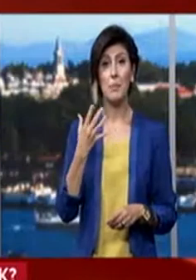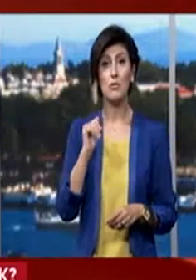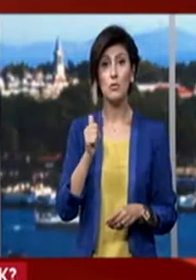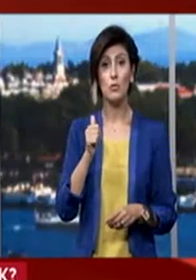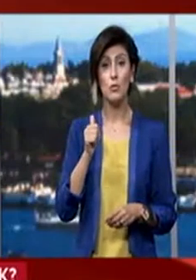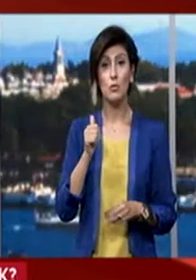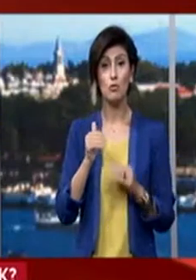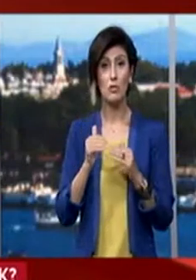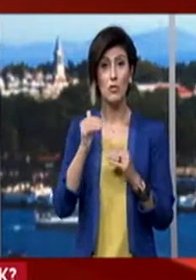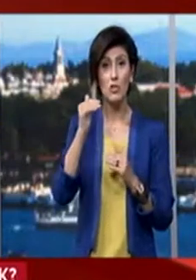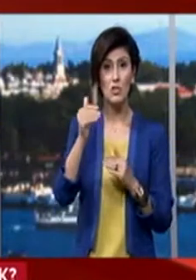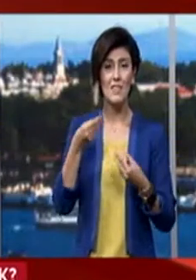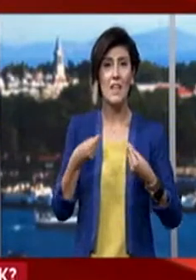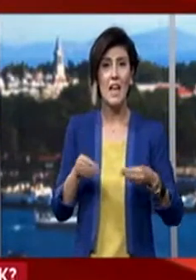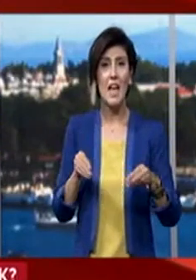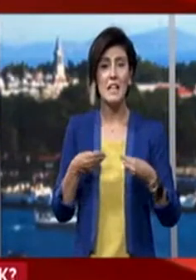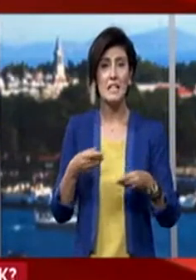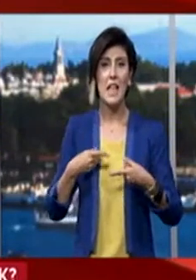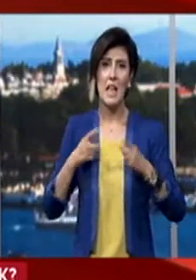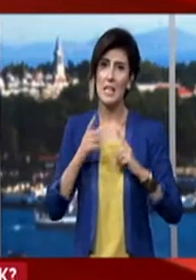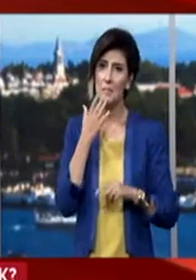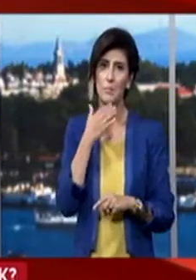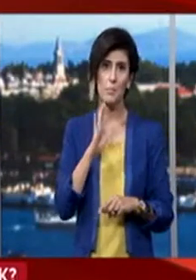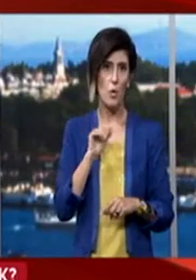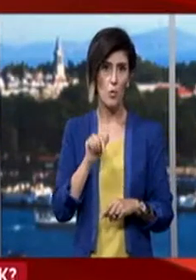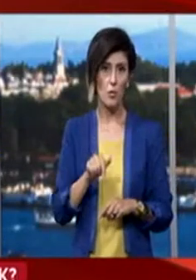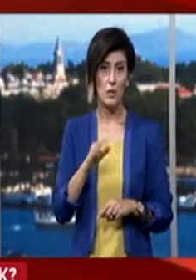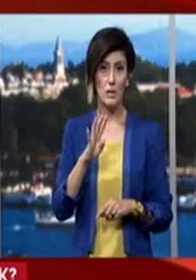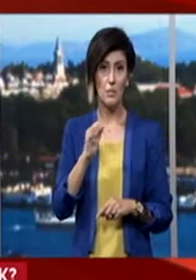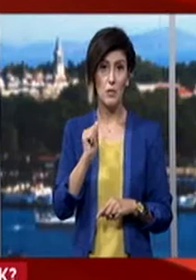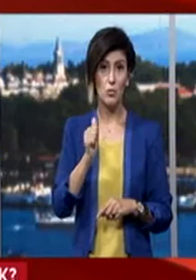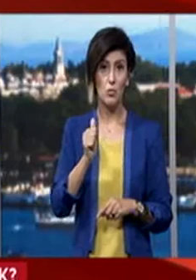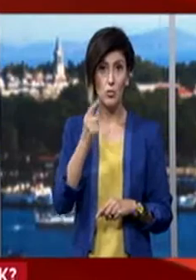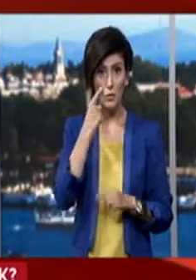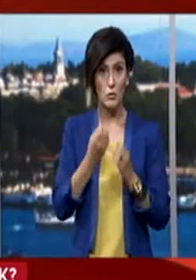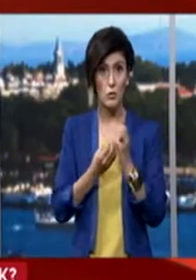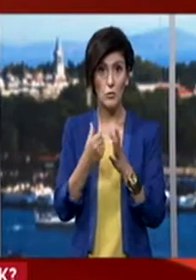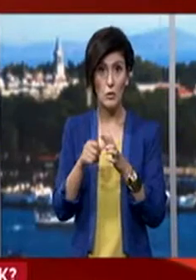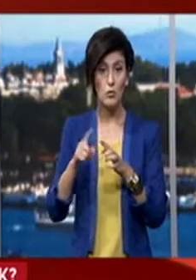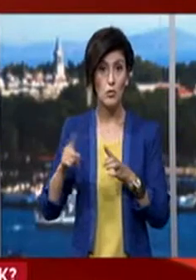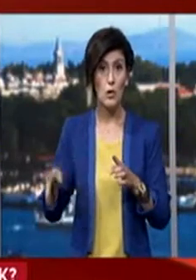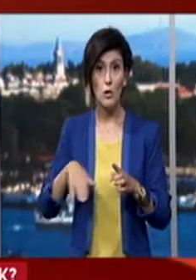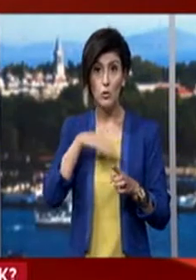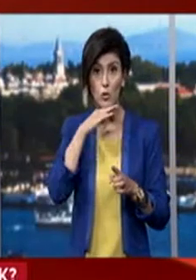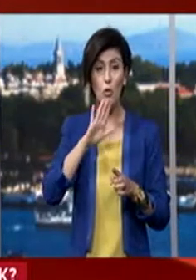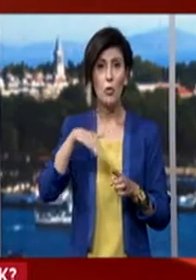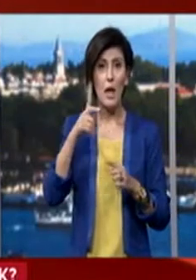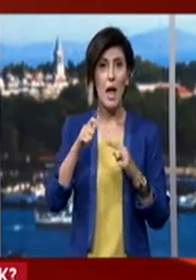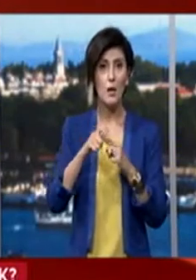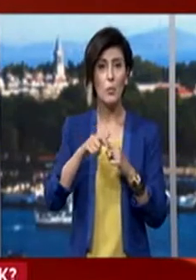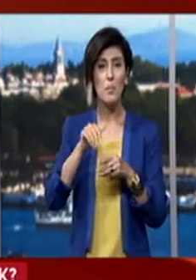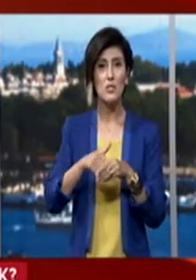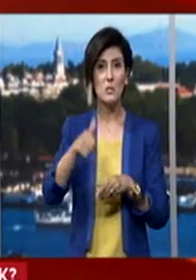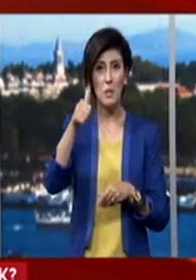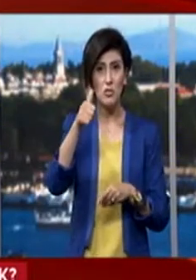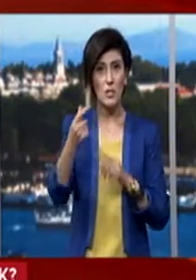taşan bir esnetme yetkim yok. 45 günlük hükümeti kurma süresi dolmasının ardından Erdoğan, Meclis Başkanı İsmet Yılmaz'la